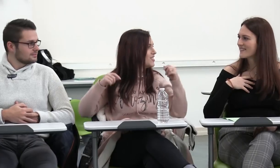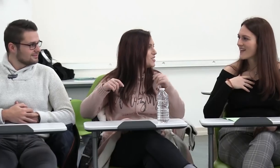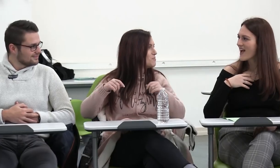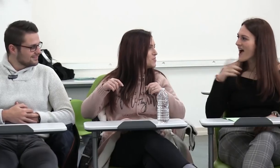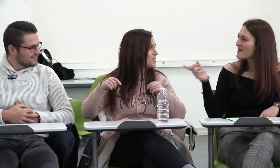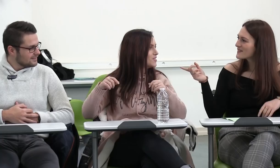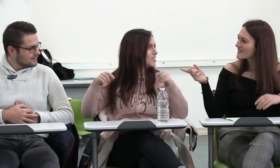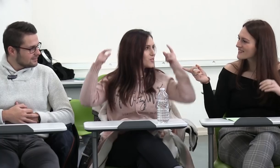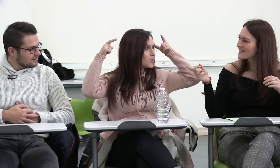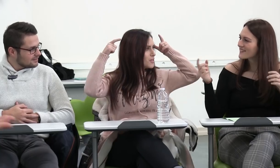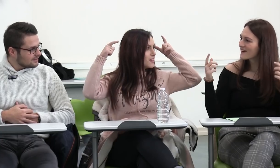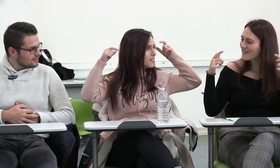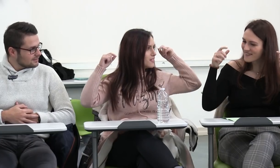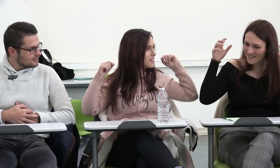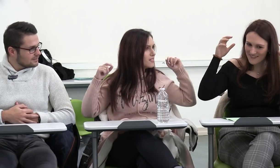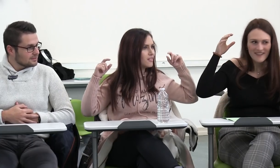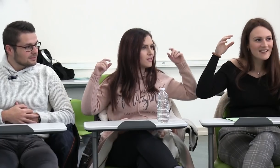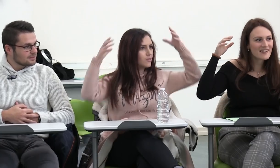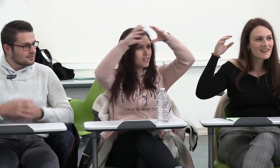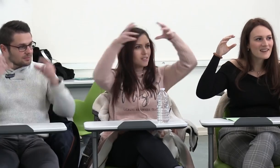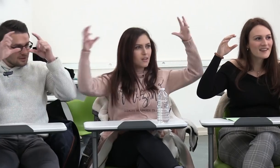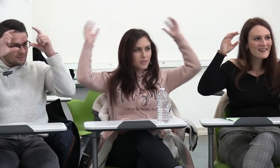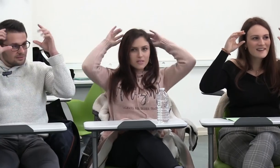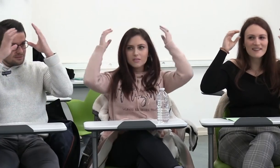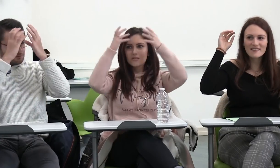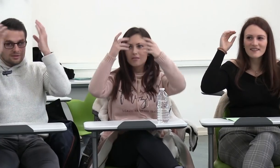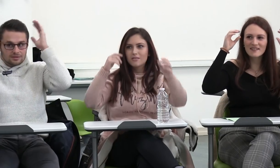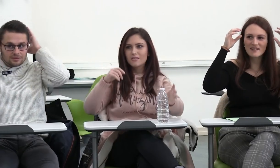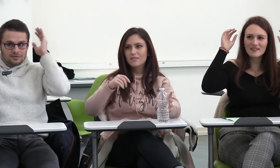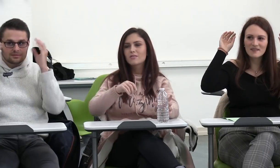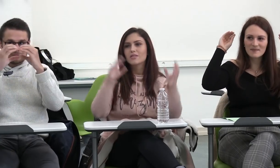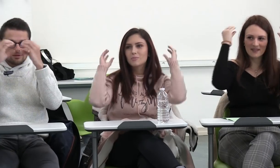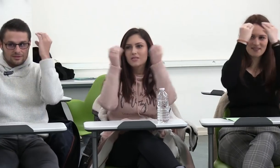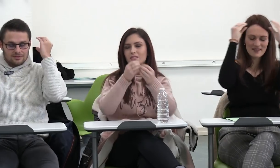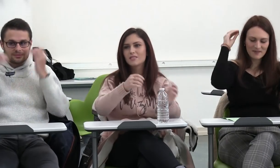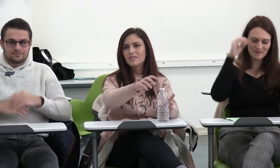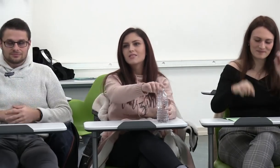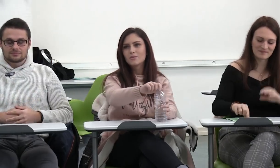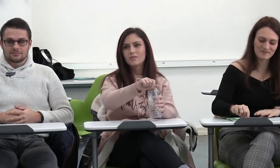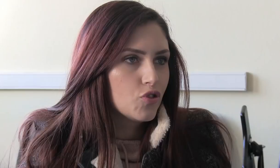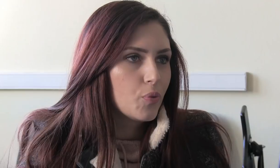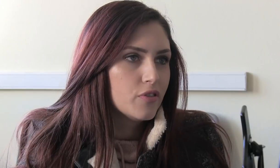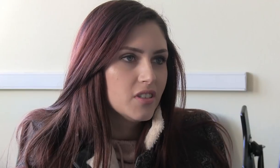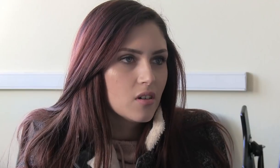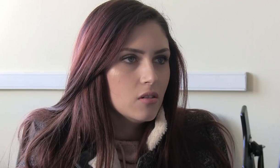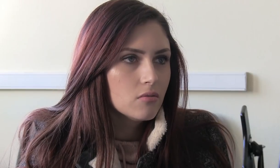'ai travaillé dans un restaurant, je suis tombée sur une personne qui était sourde, donc j'ai pu communiquer avec cette personne. Moi je veux être prof des écoles,